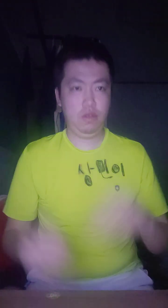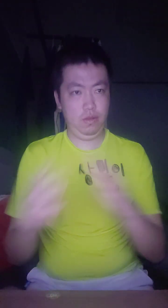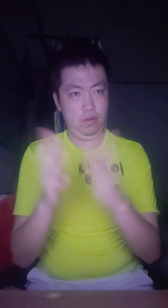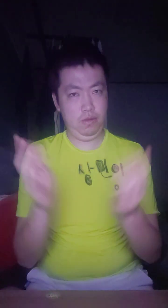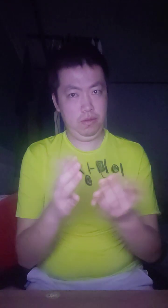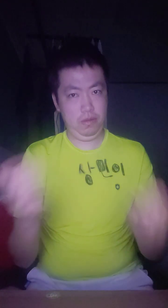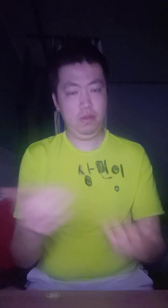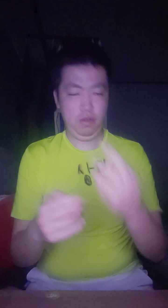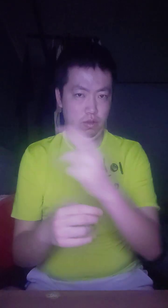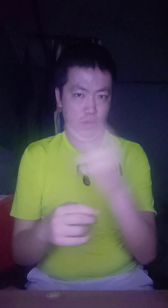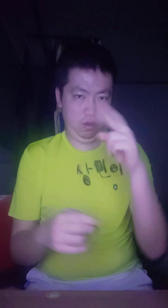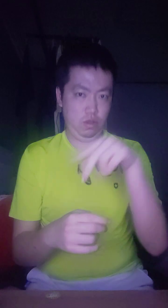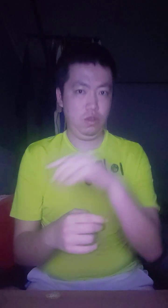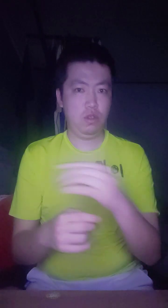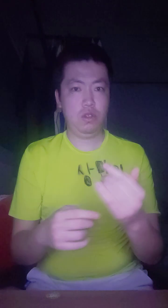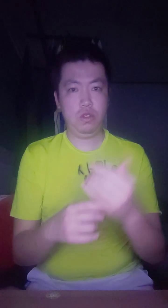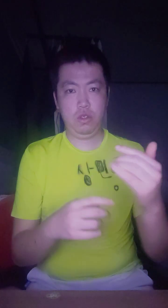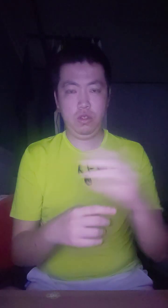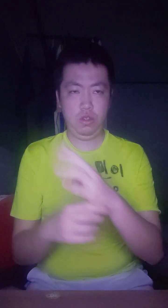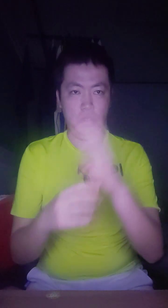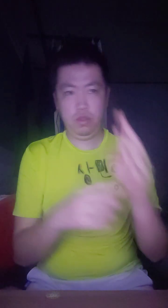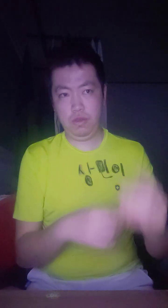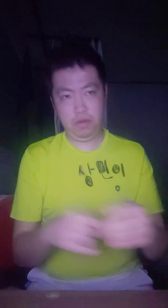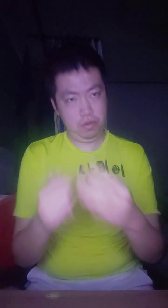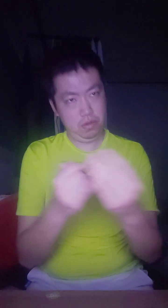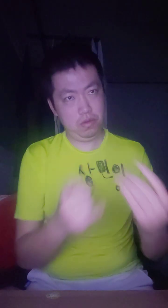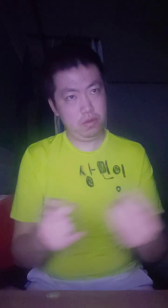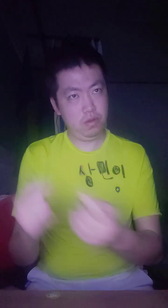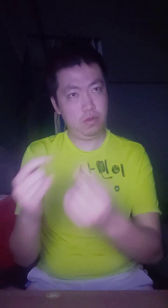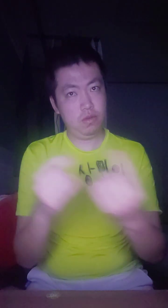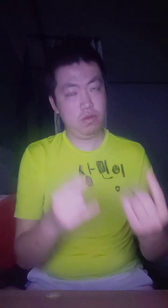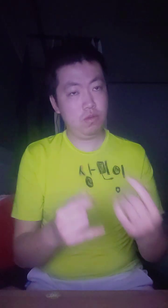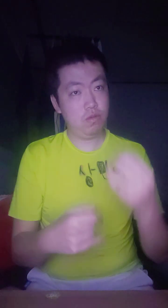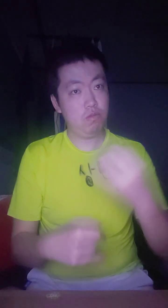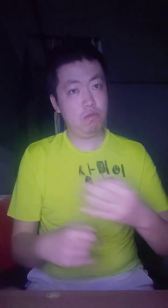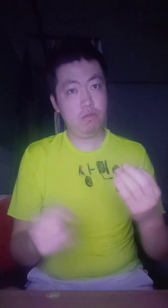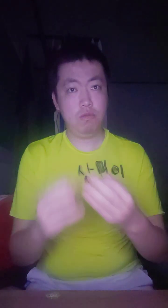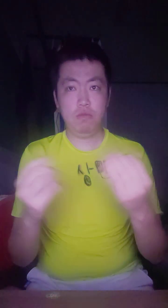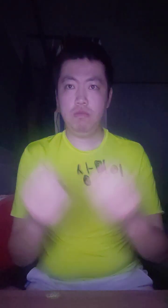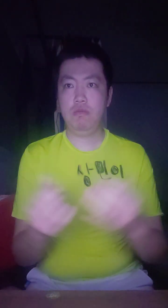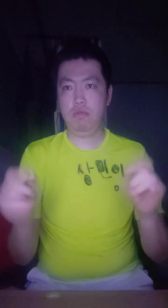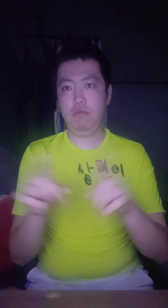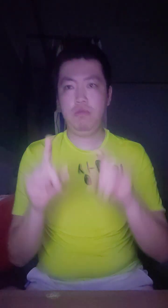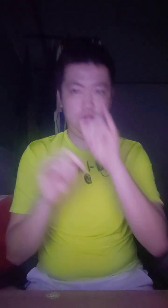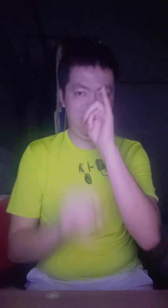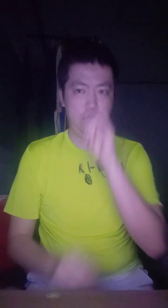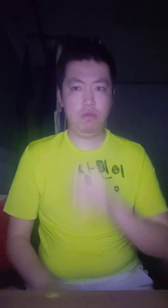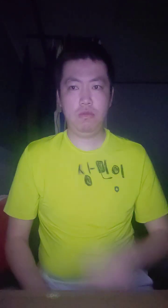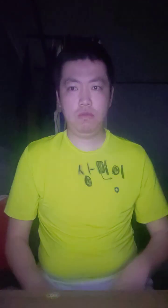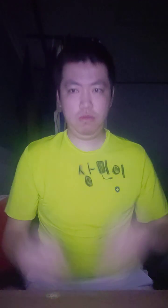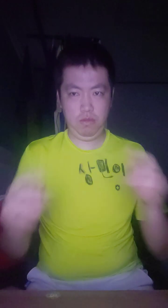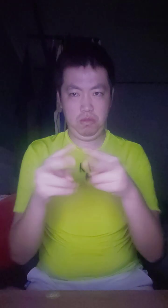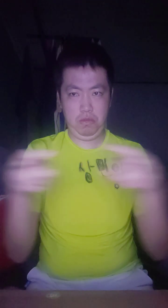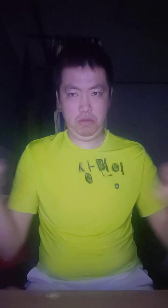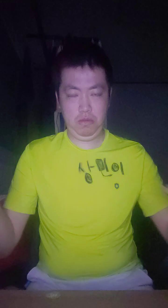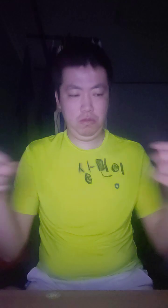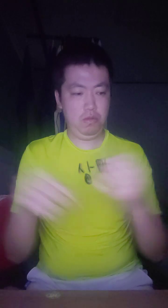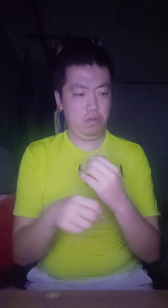이렇게 아마 이 수족관을 생물을 취급하는 집들은 거의 같은 상황일 거예요. 시간이 조금만 더 오래됐다면 진짜